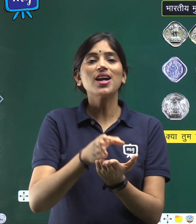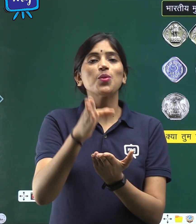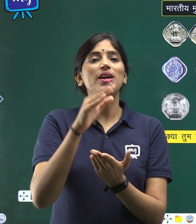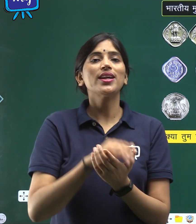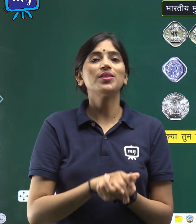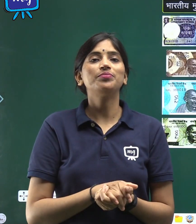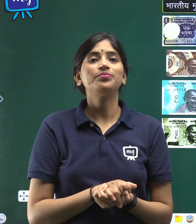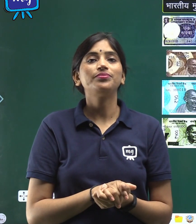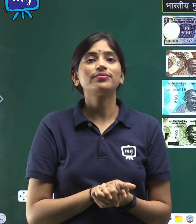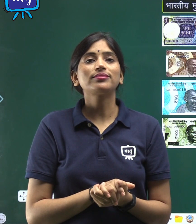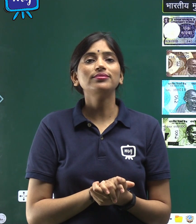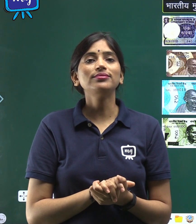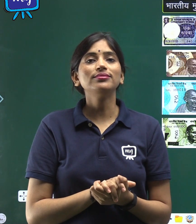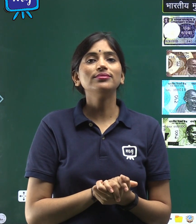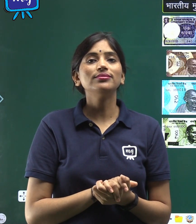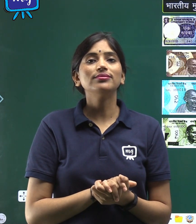बढ़ें।